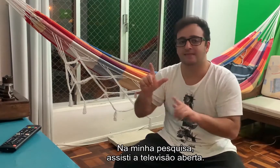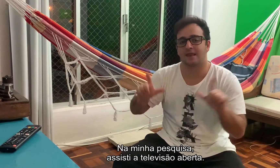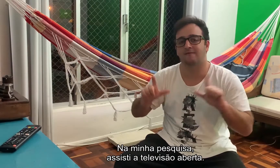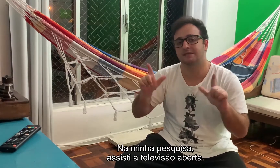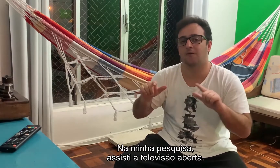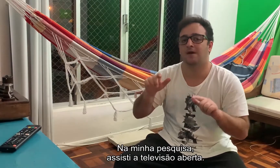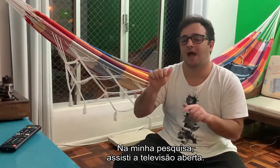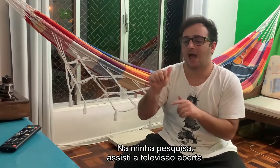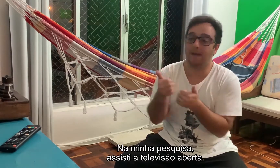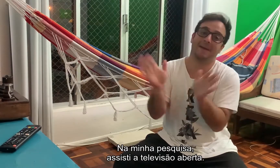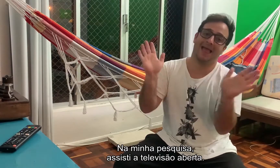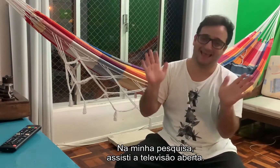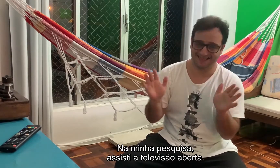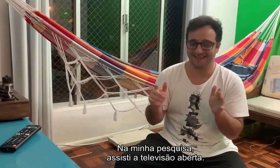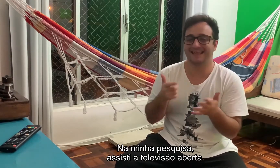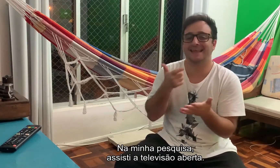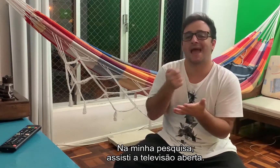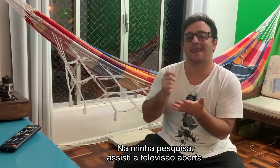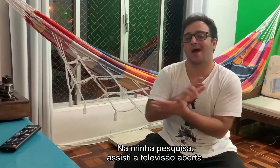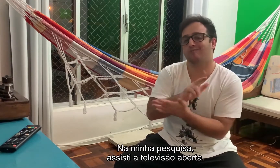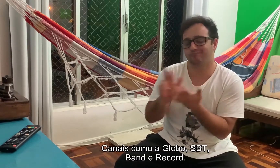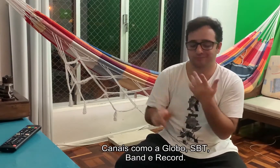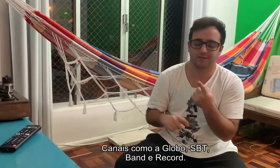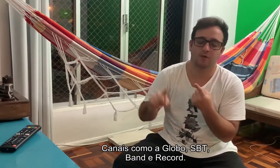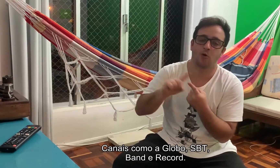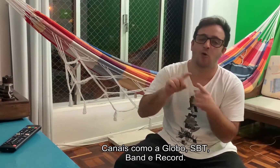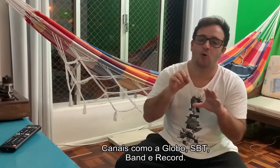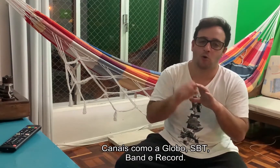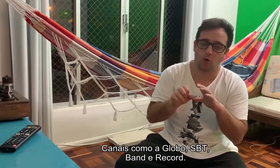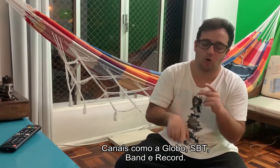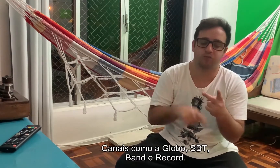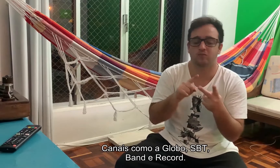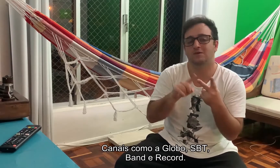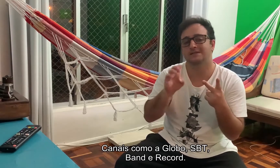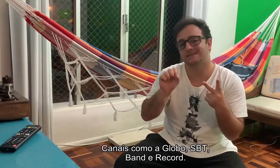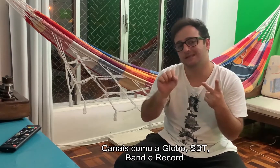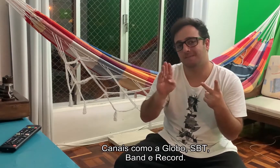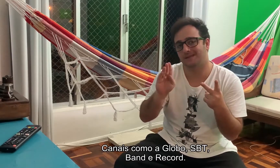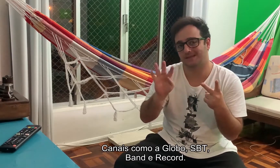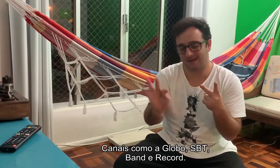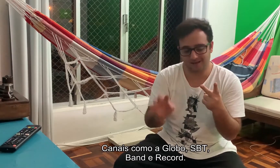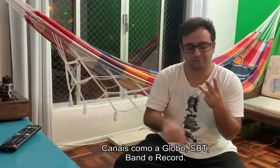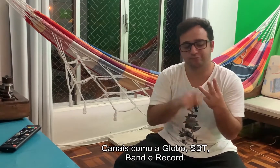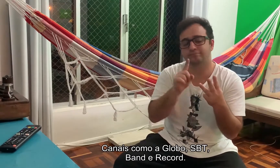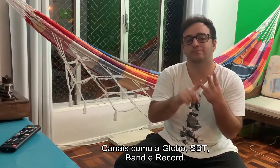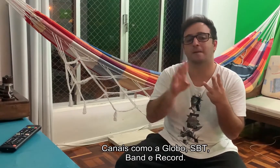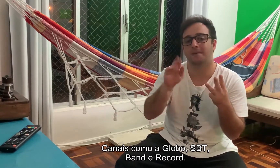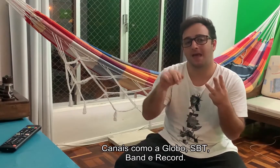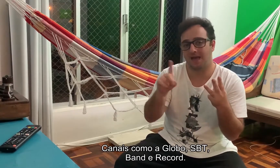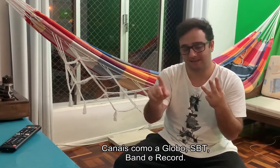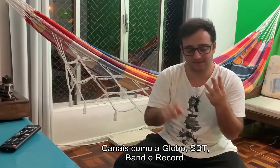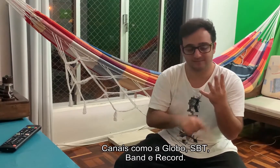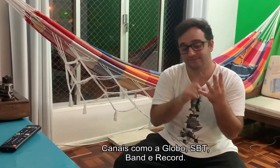pesquisa assistir a televisão aberta em canais como a Globo SBT Band e